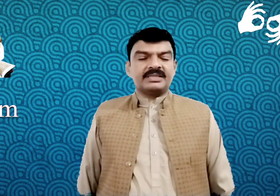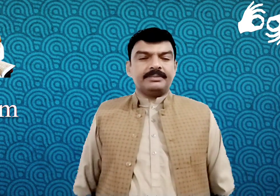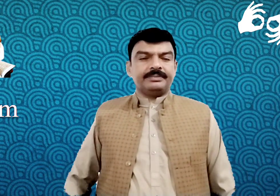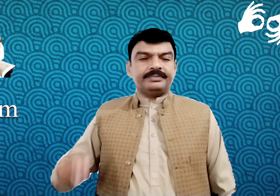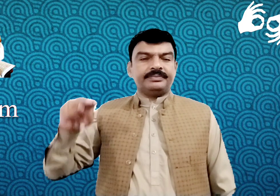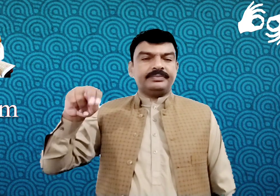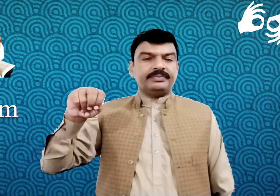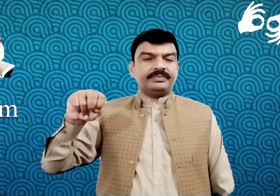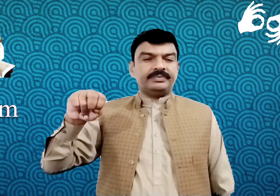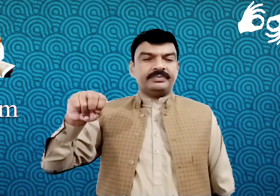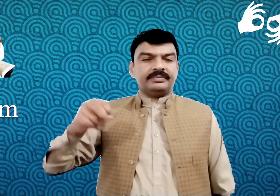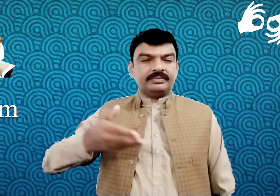नज़म।